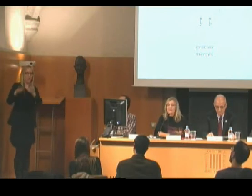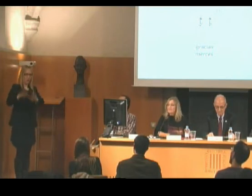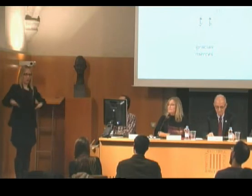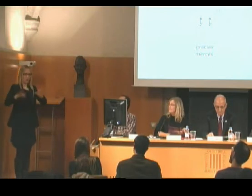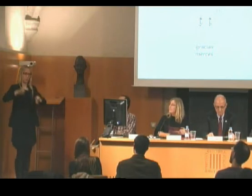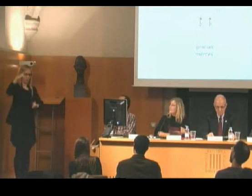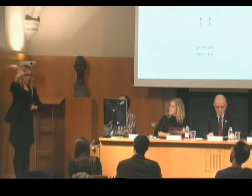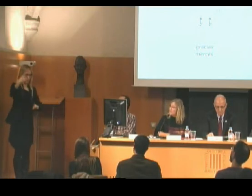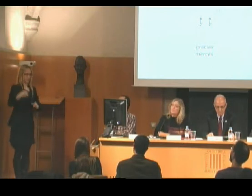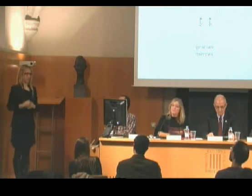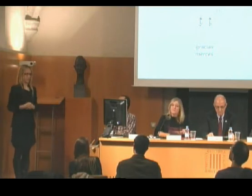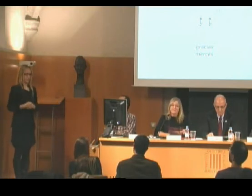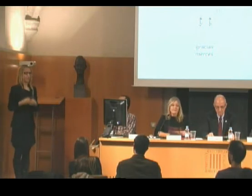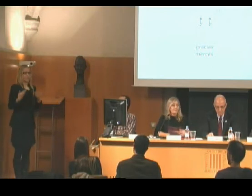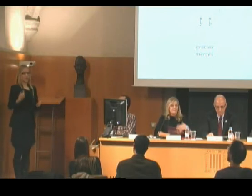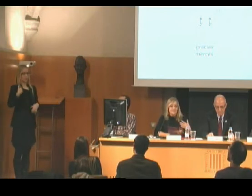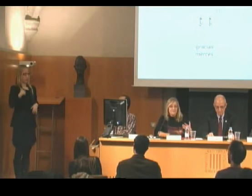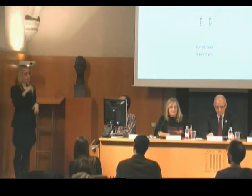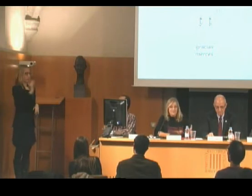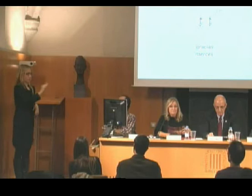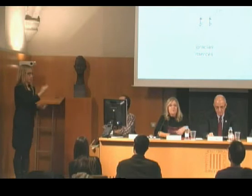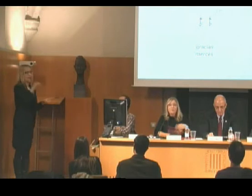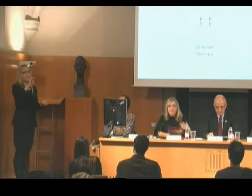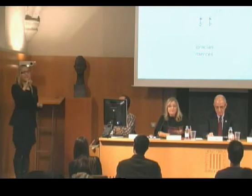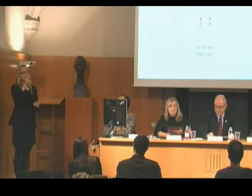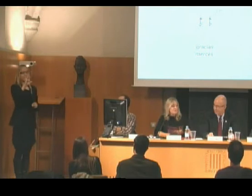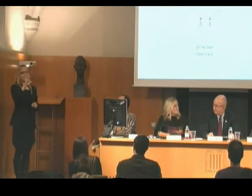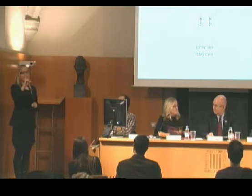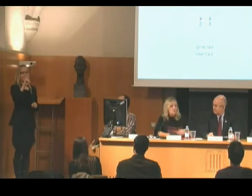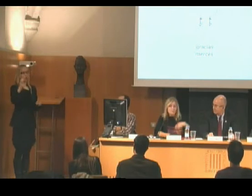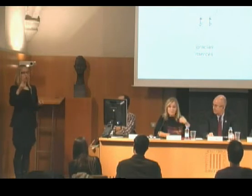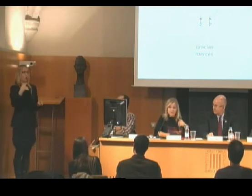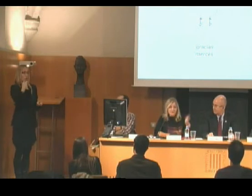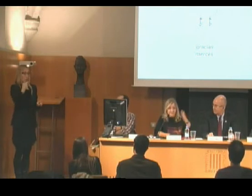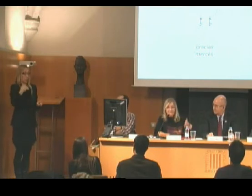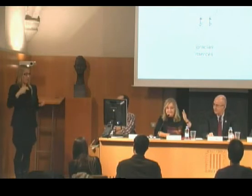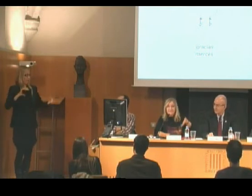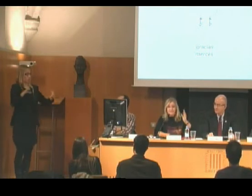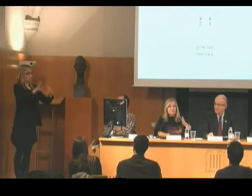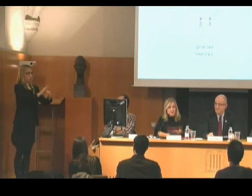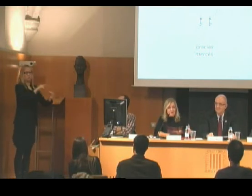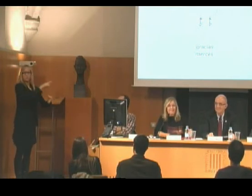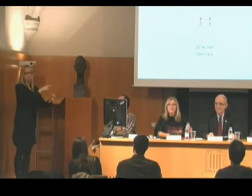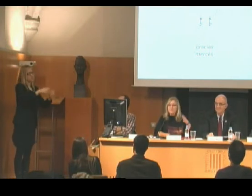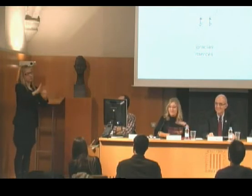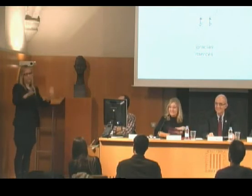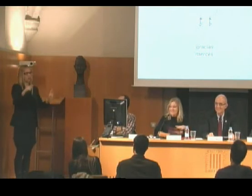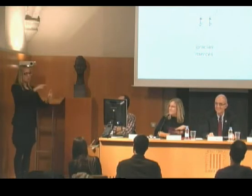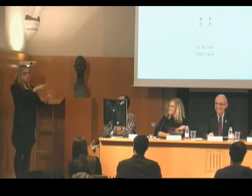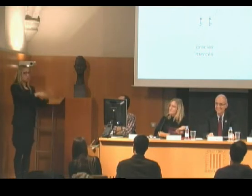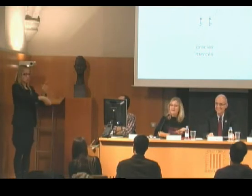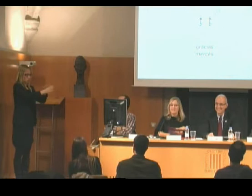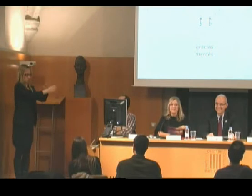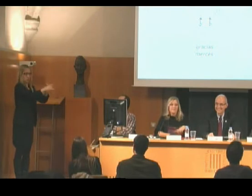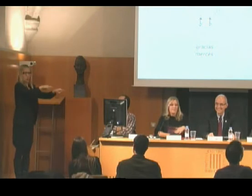I li havia pogut dir: mira, Isidor, ho volíem fer junts, però tira tu sol, organitza